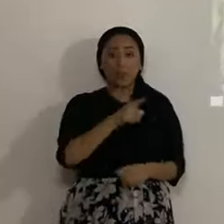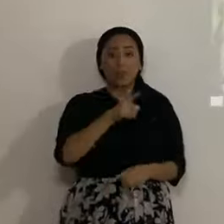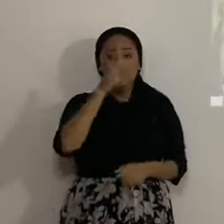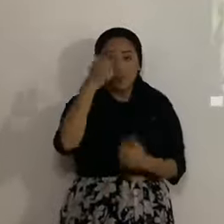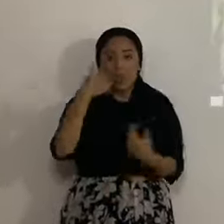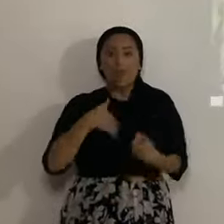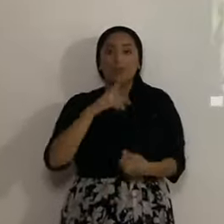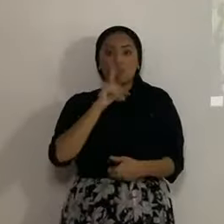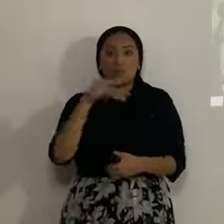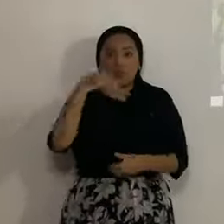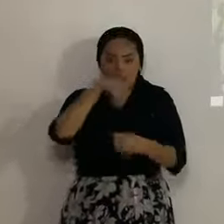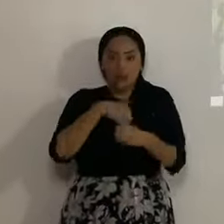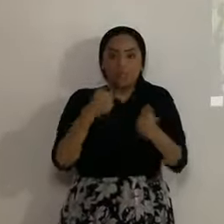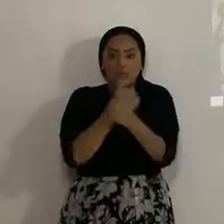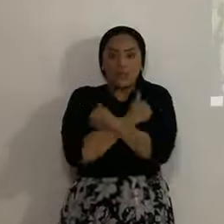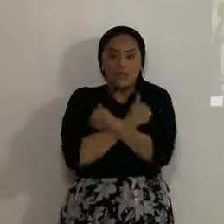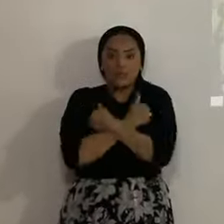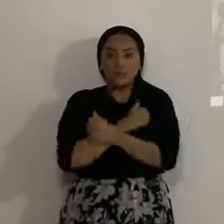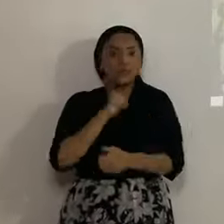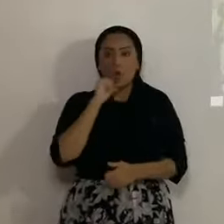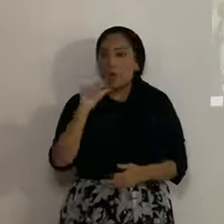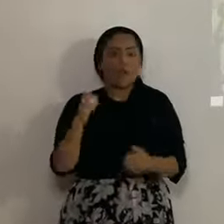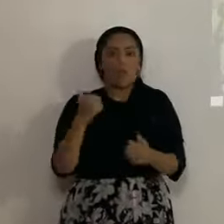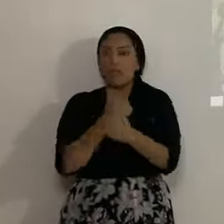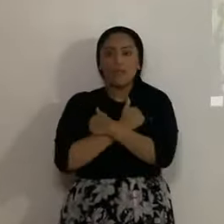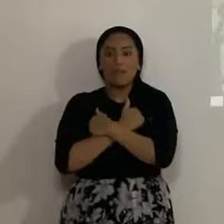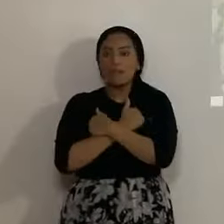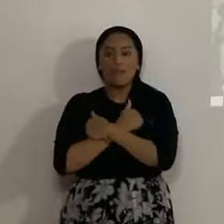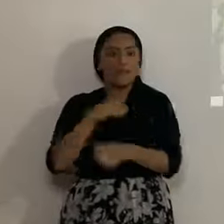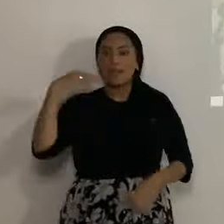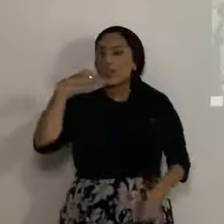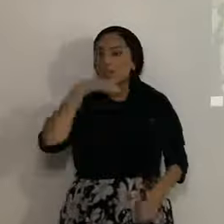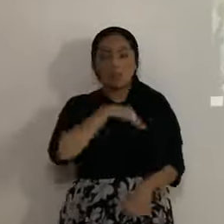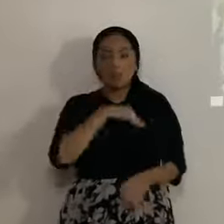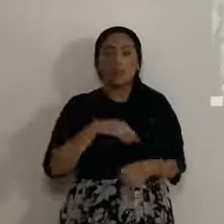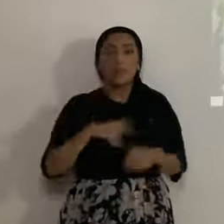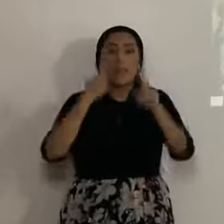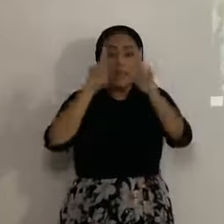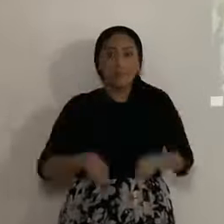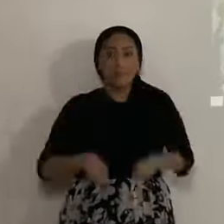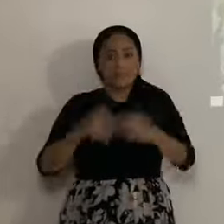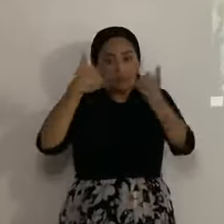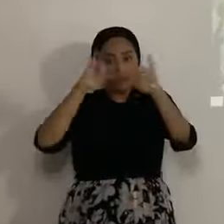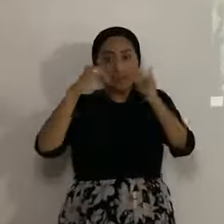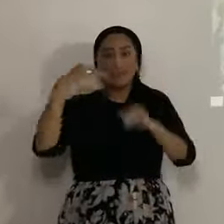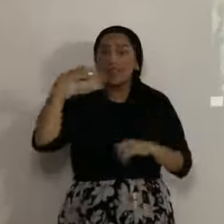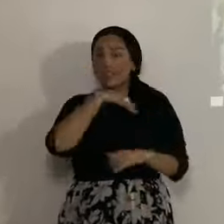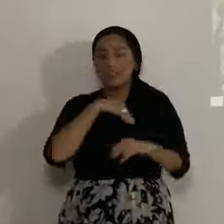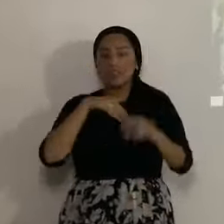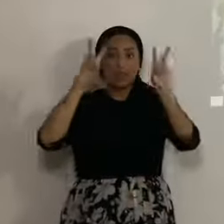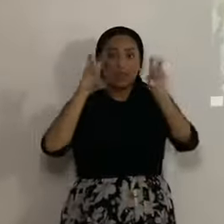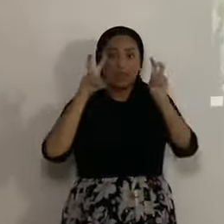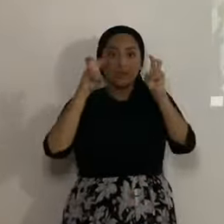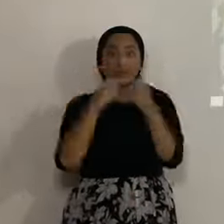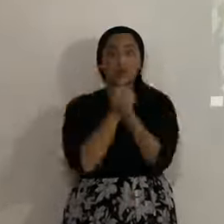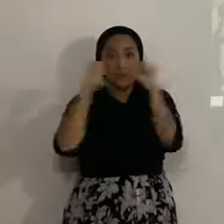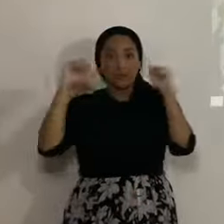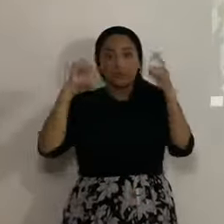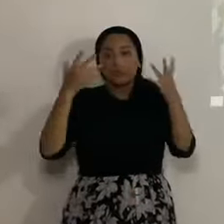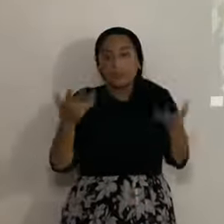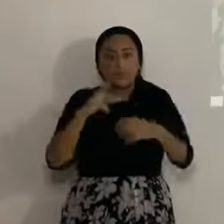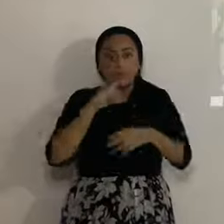hay verdad en él, no habla mentira. Una persona que todavía sea mentirosa, diciéndose salva, es